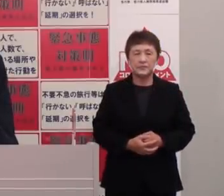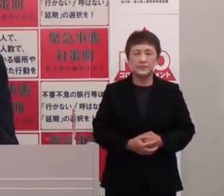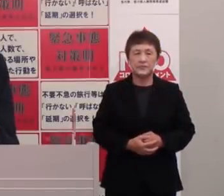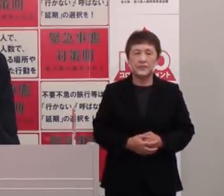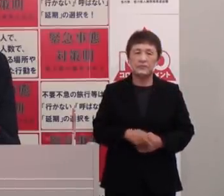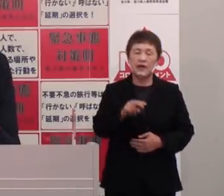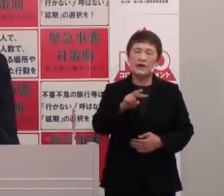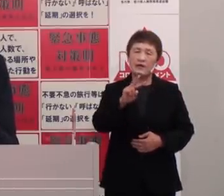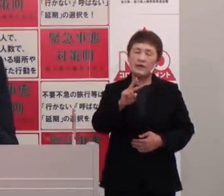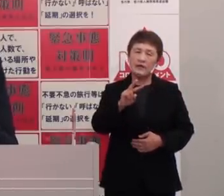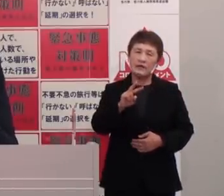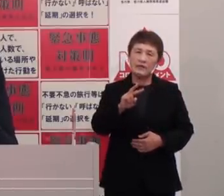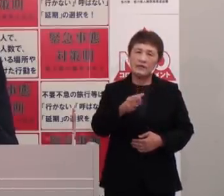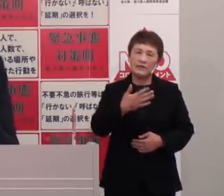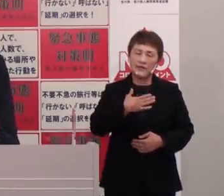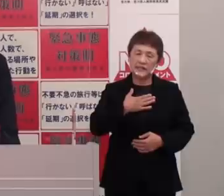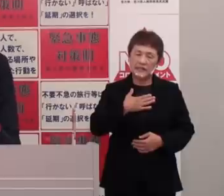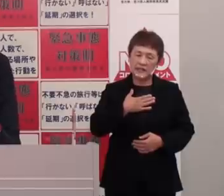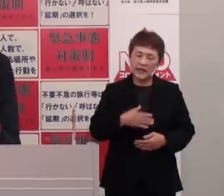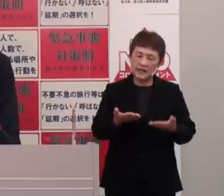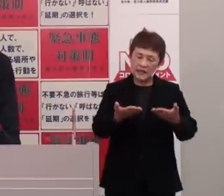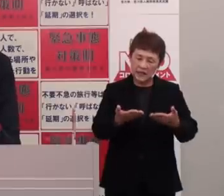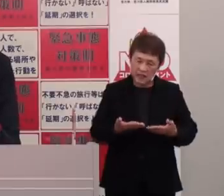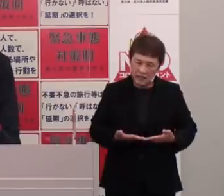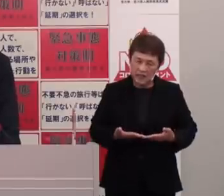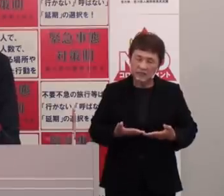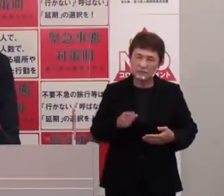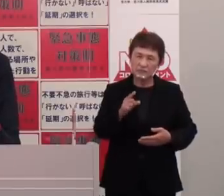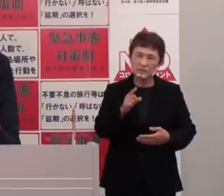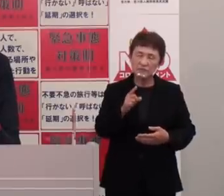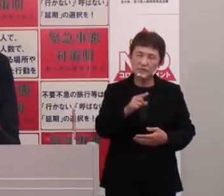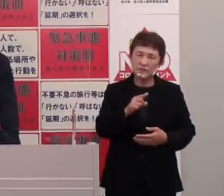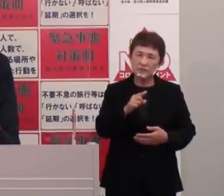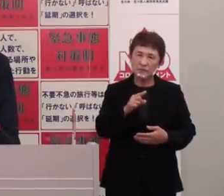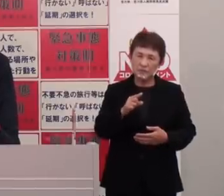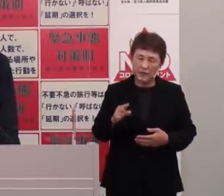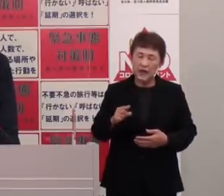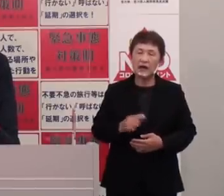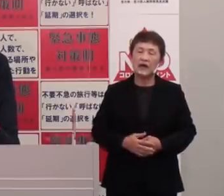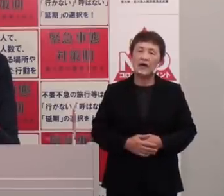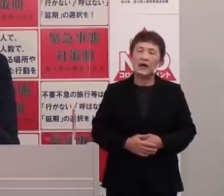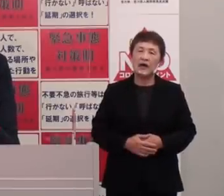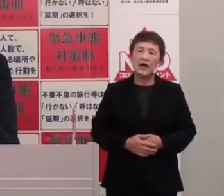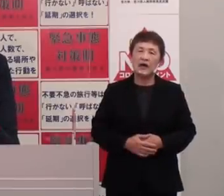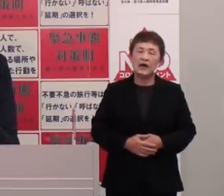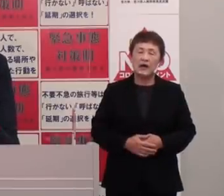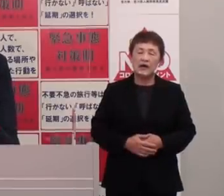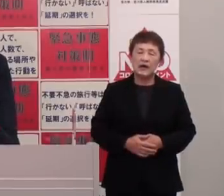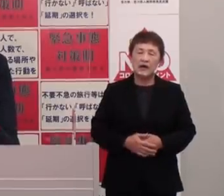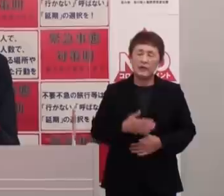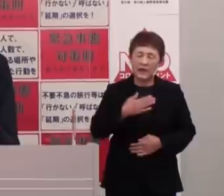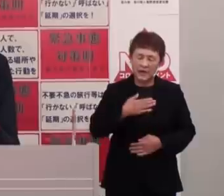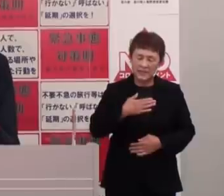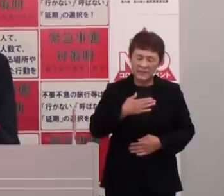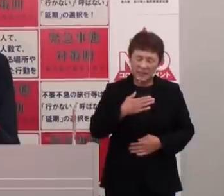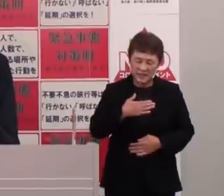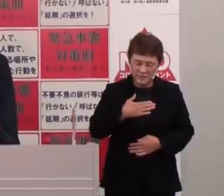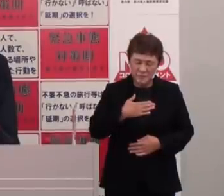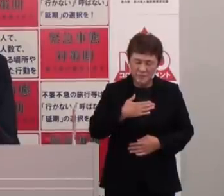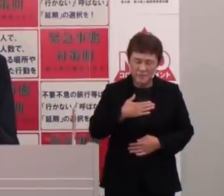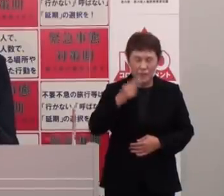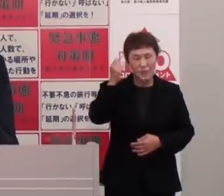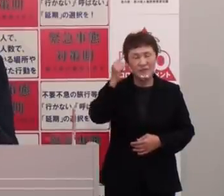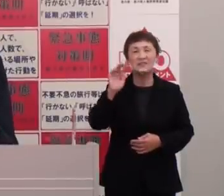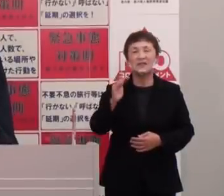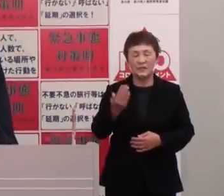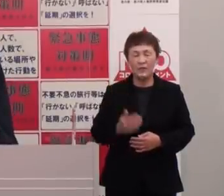ご理解いただいていらっしゃる方にはですね、もう十分分かっているよとおっしゃられるかも